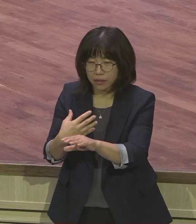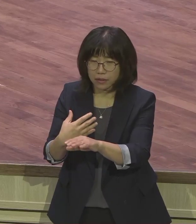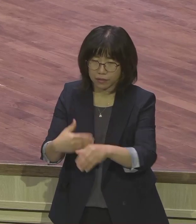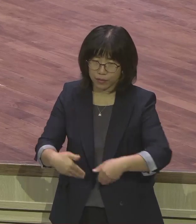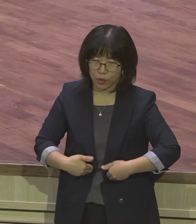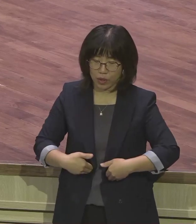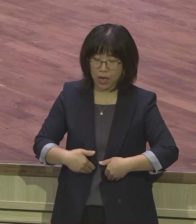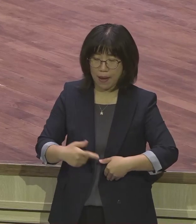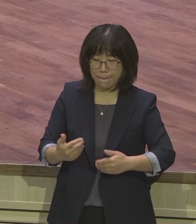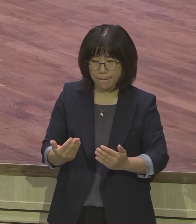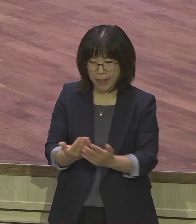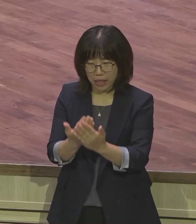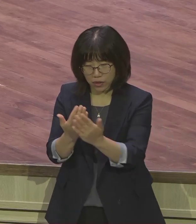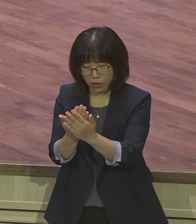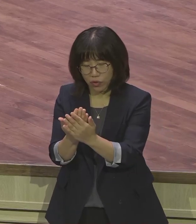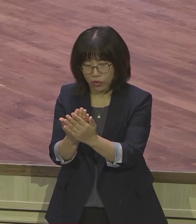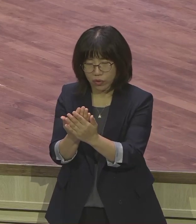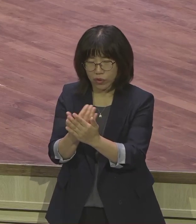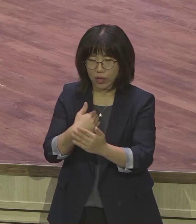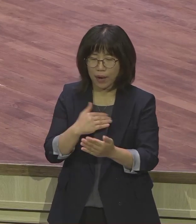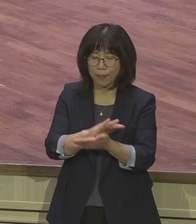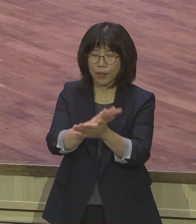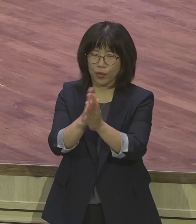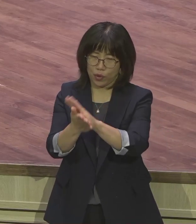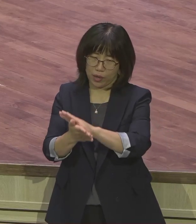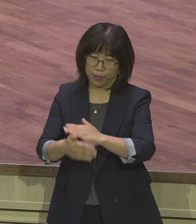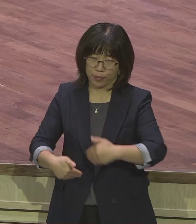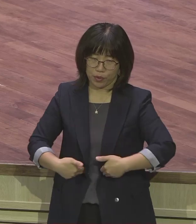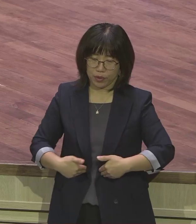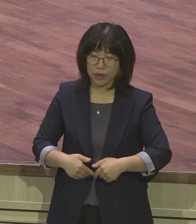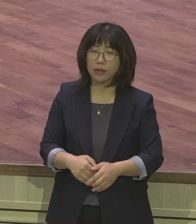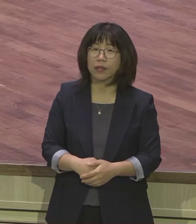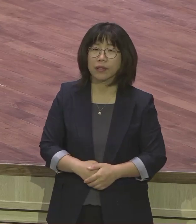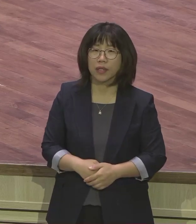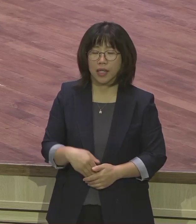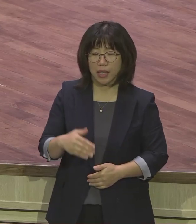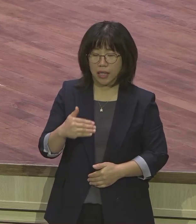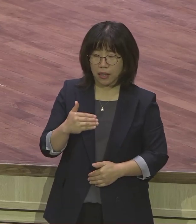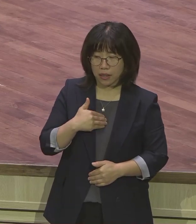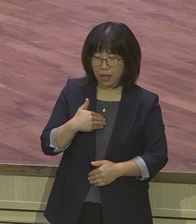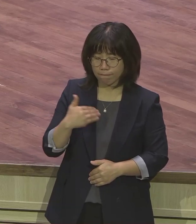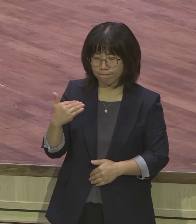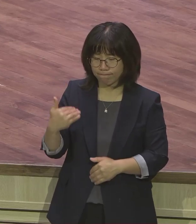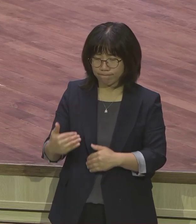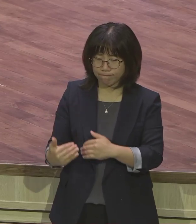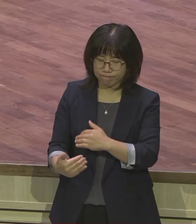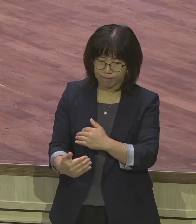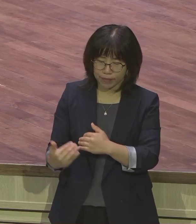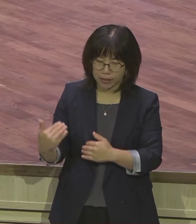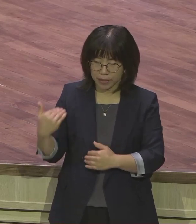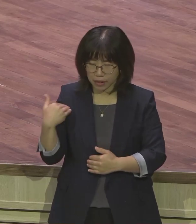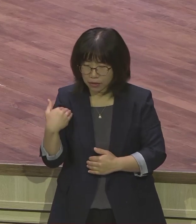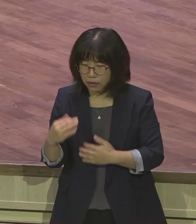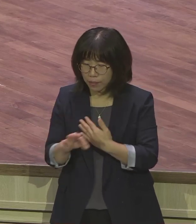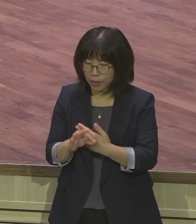그렇게 전환시켜야 된다 그래서 이 자극과 반응입니다 자극